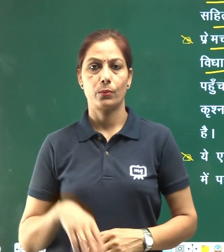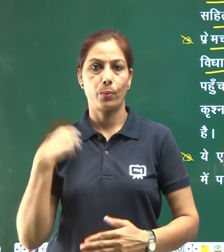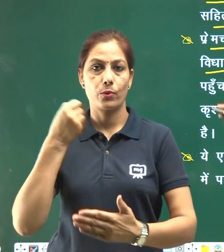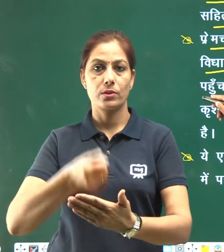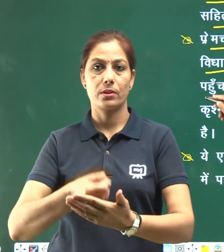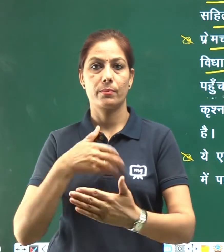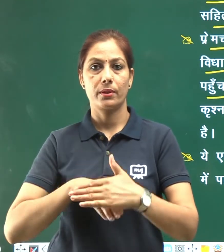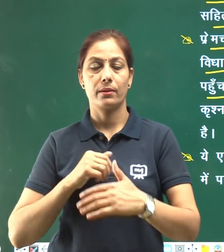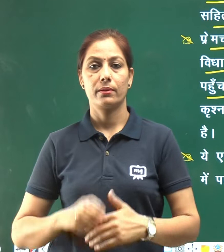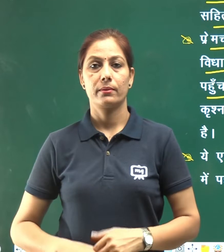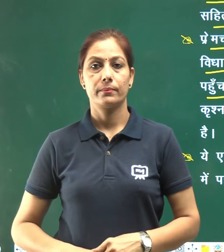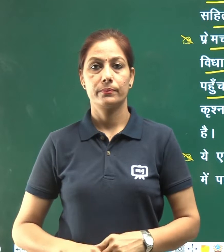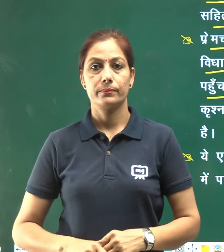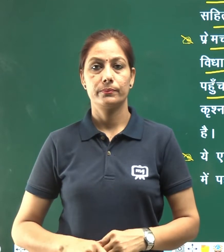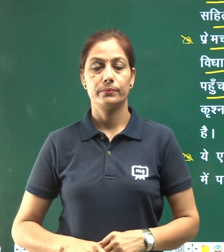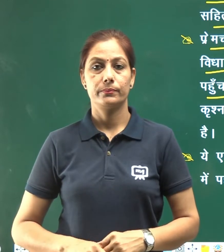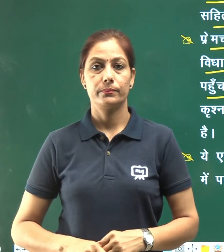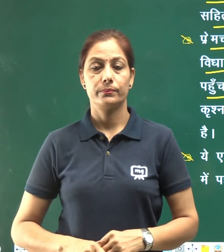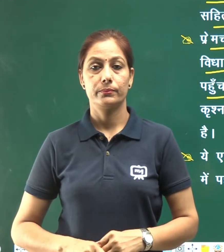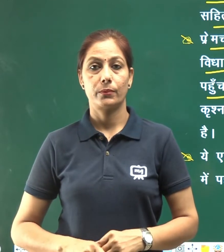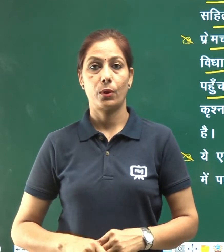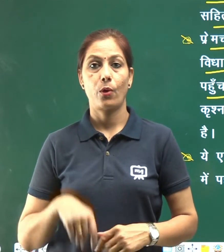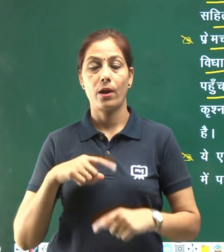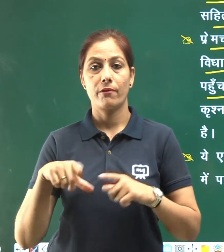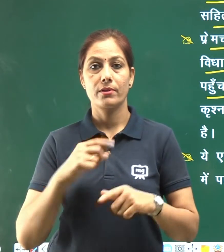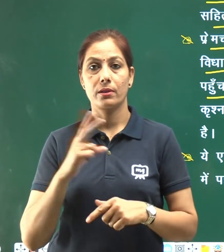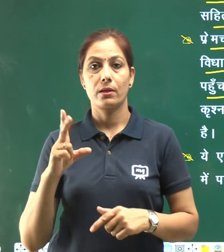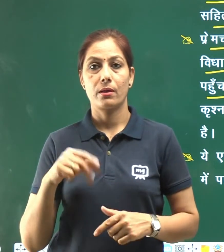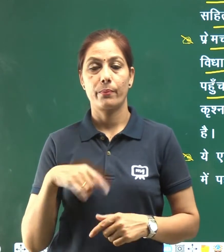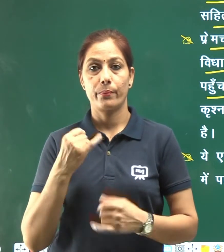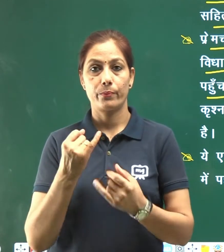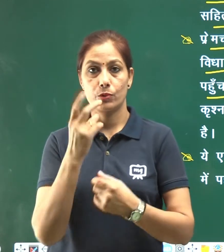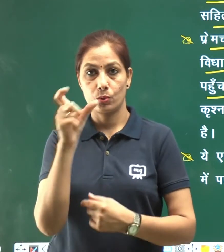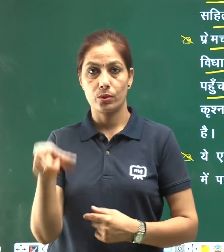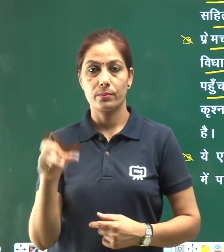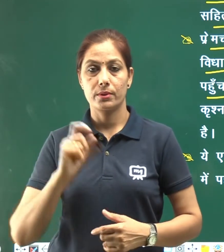पहुंचाने में उर्दू कथाकार